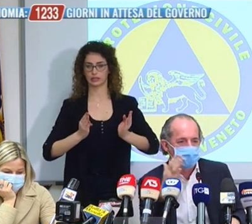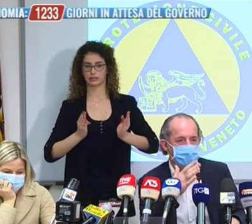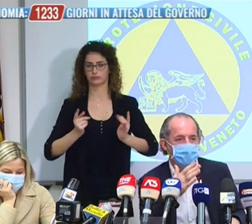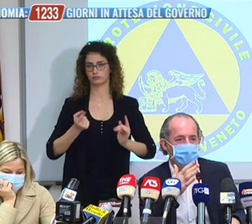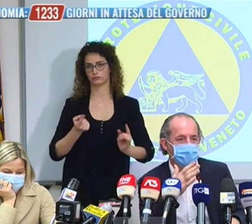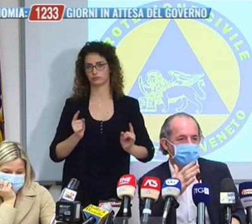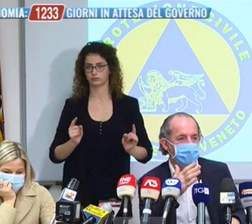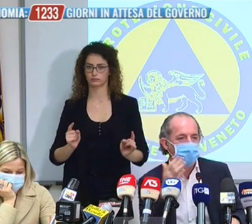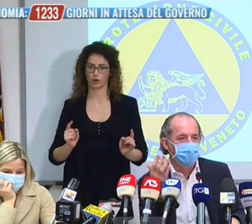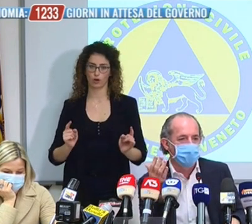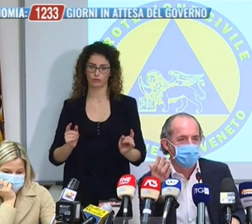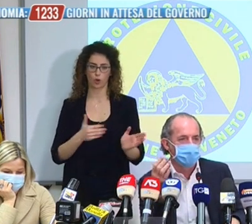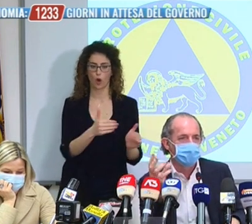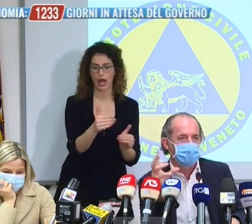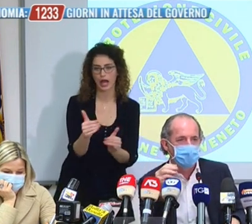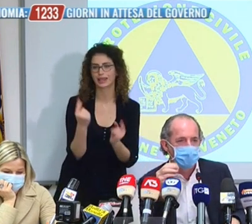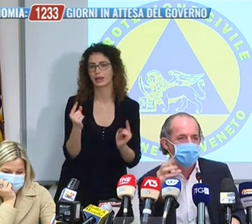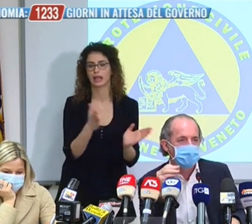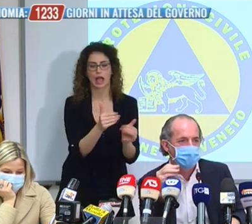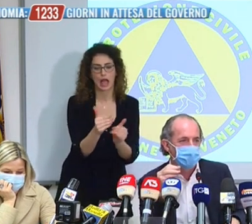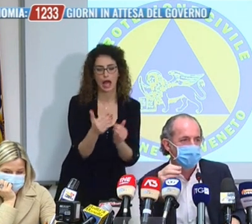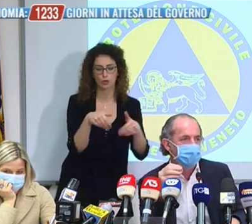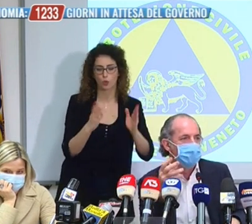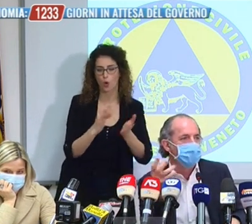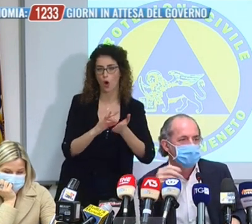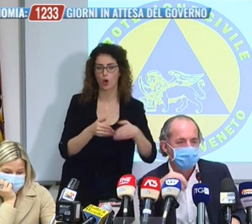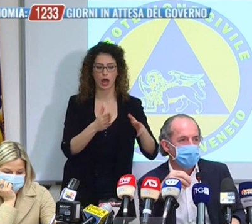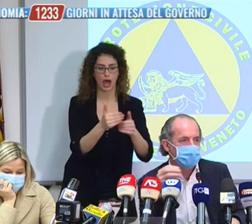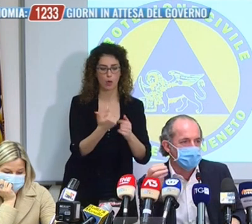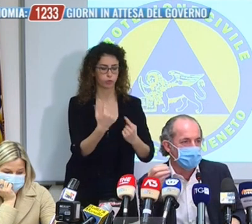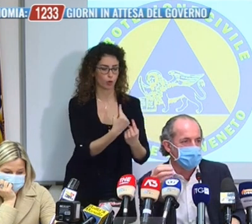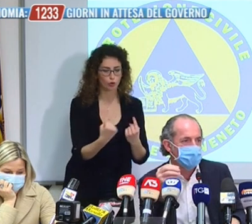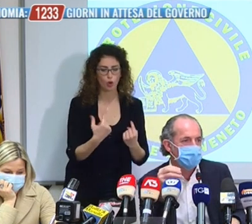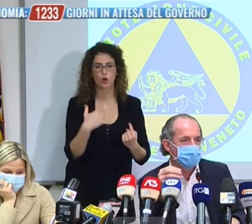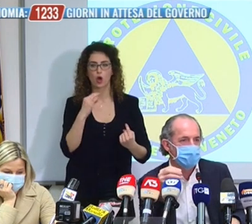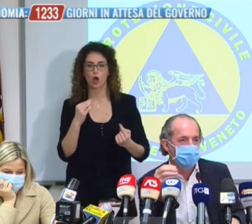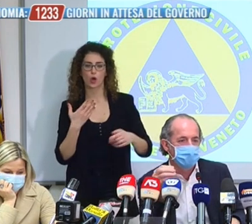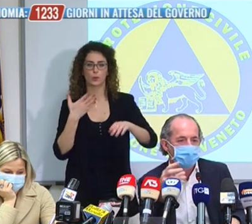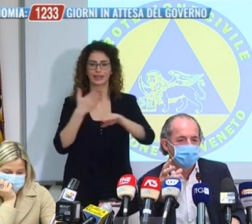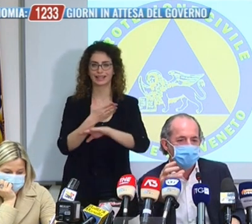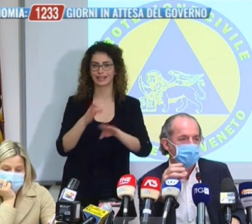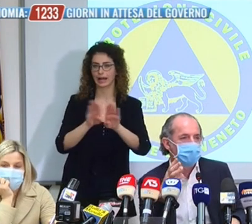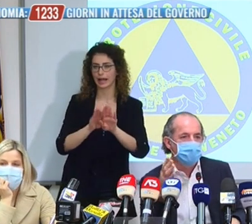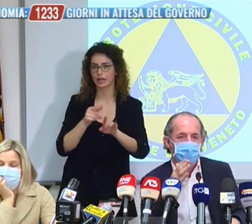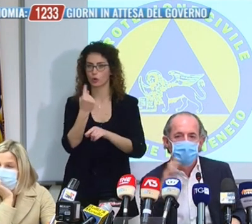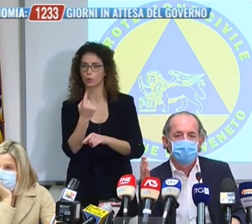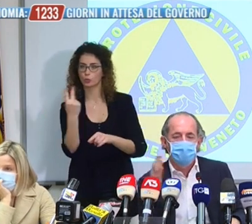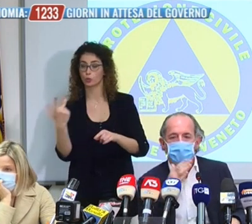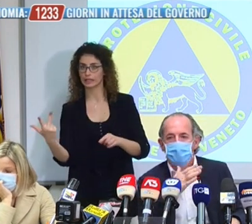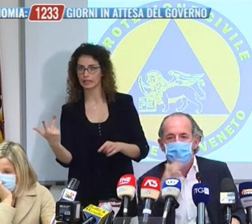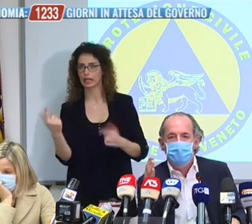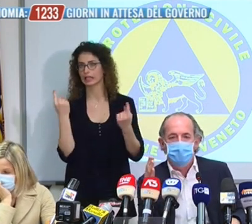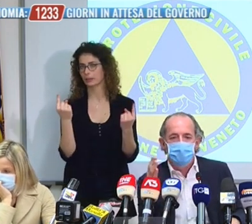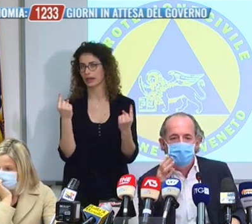se possono essere isolate delle aule oppure no, se c'era troppa commistione, se gli ingressi sono uno solo, perché tu